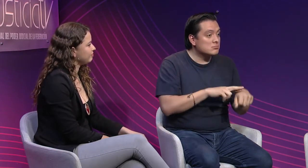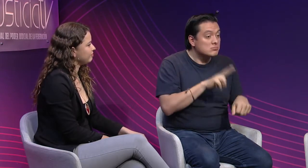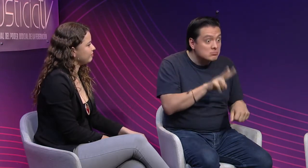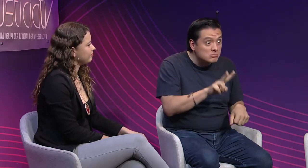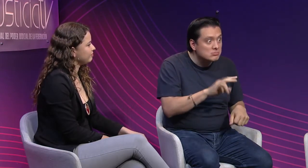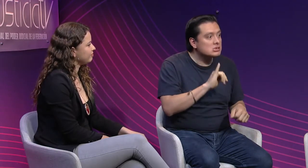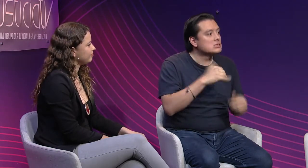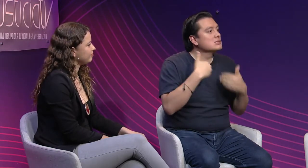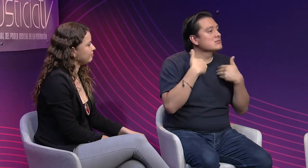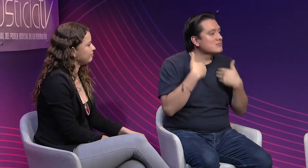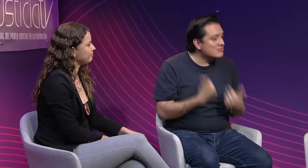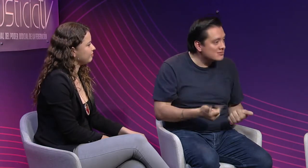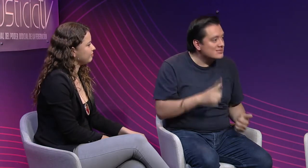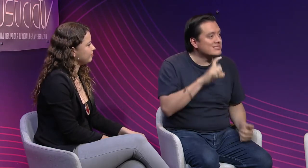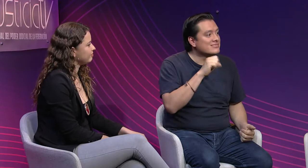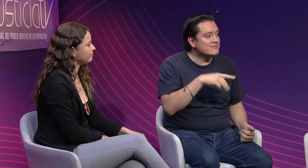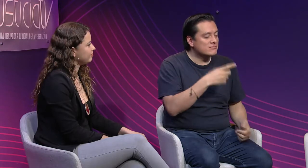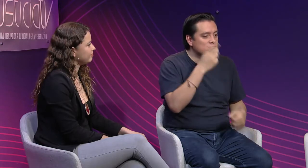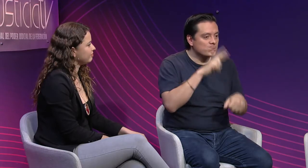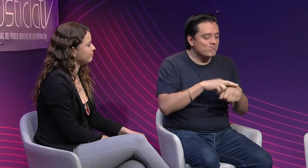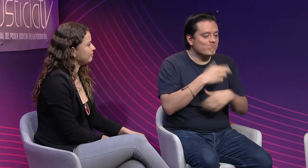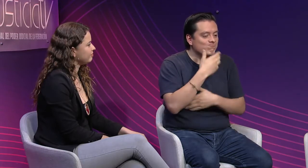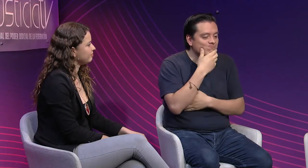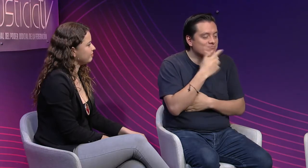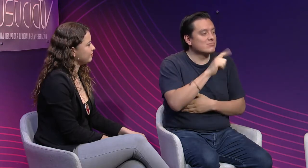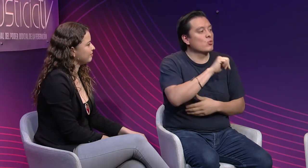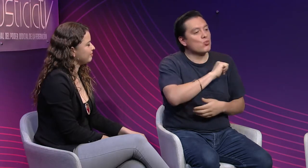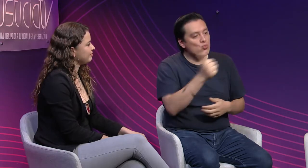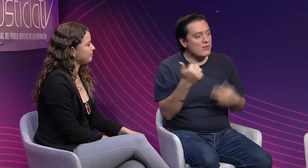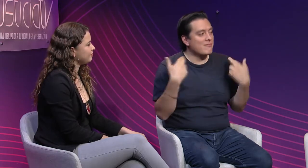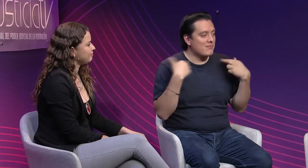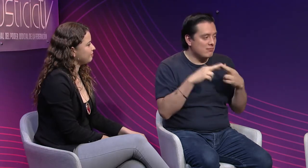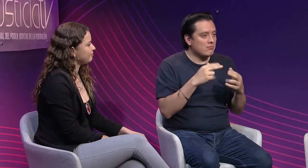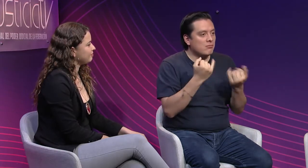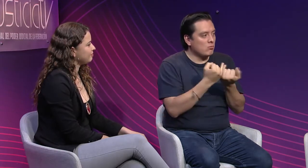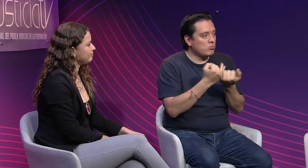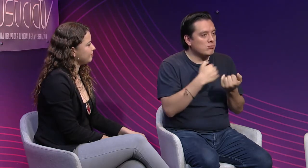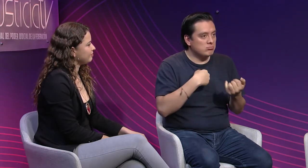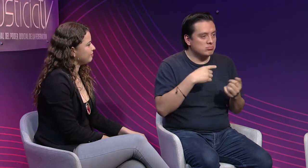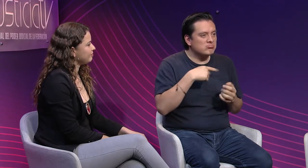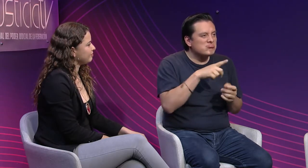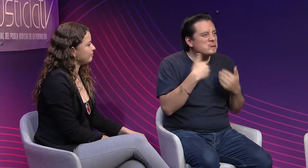entendiendo. Fuimos con el director nuevamente de la carrera y el director dijo, sí, pues sí es necesario.